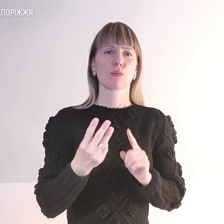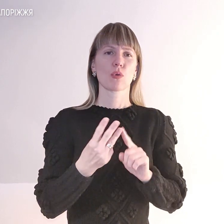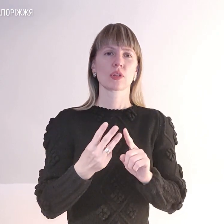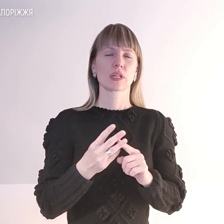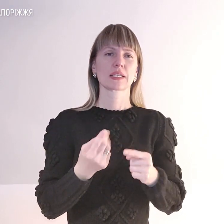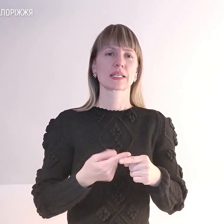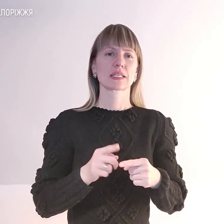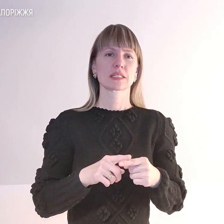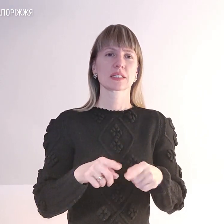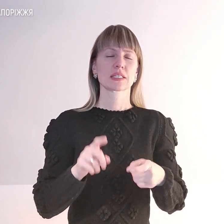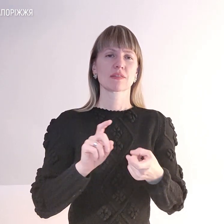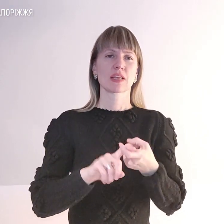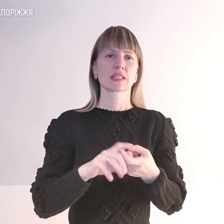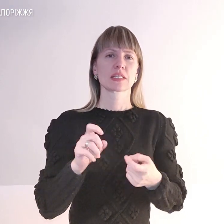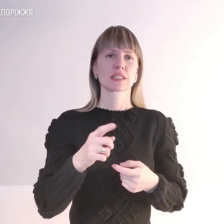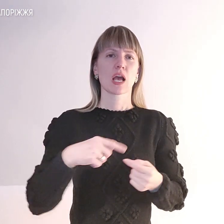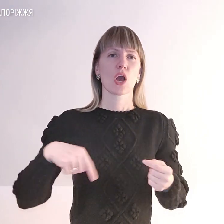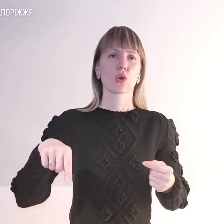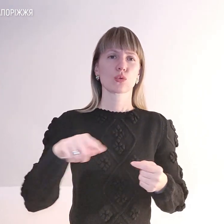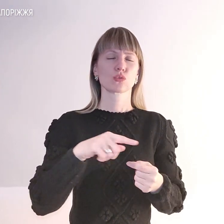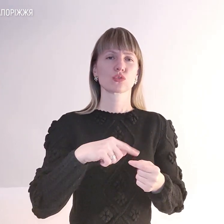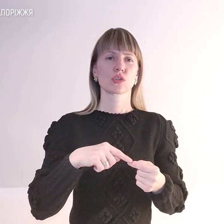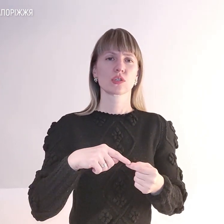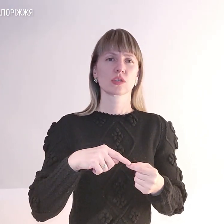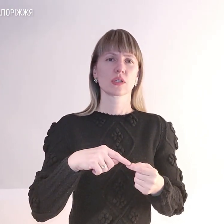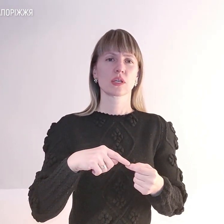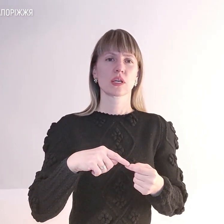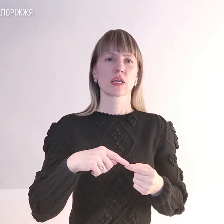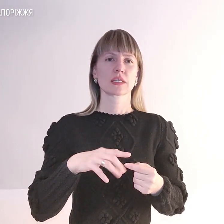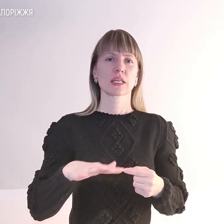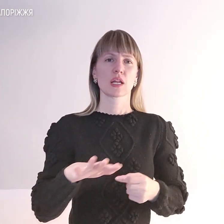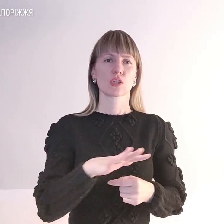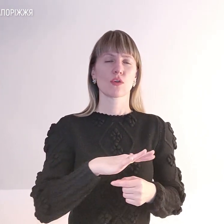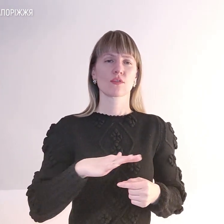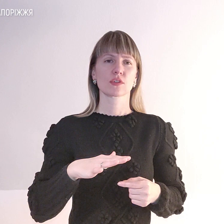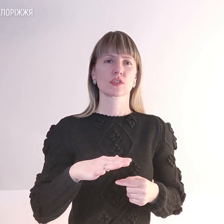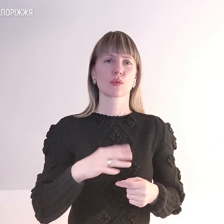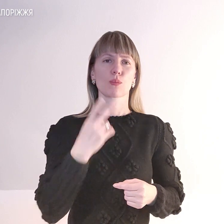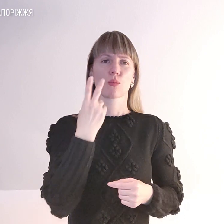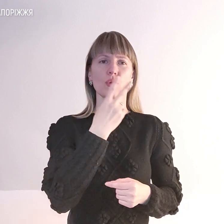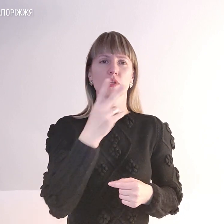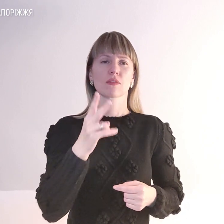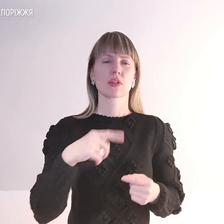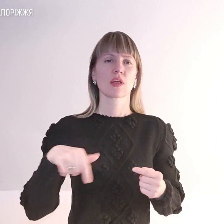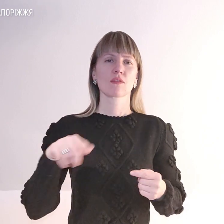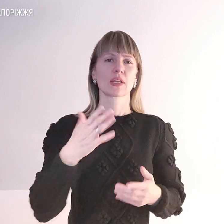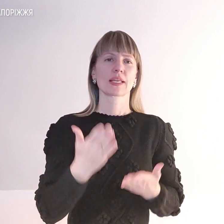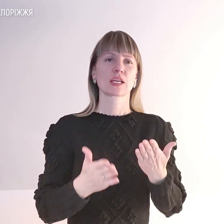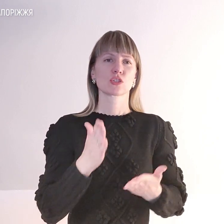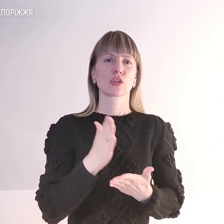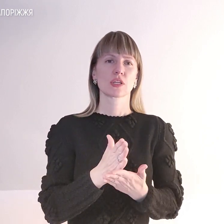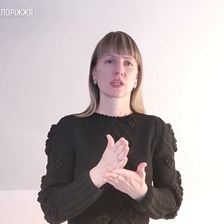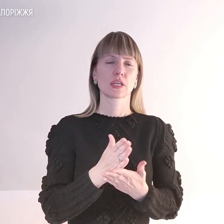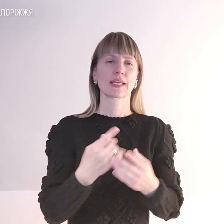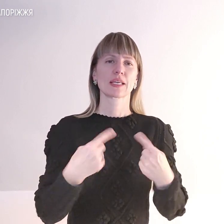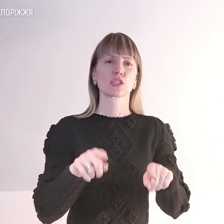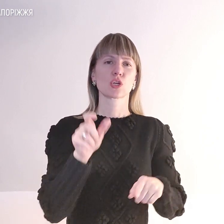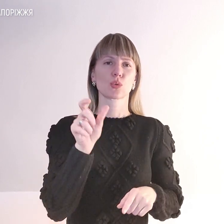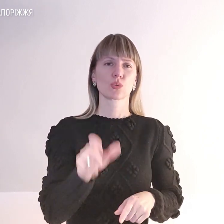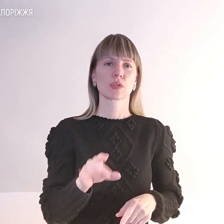так зв'язатися з окружаючим, навколишнім середовищем, подивитись навкруг. Якщо є інша людина, так подивитись